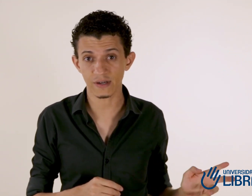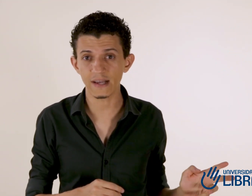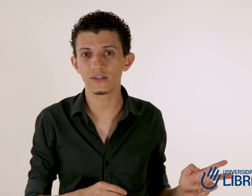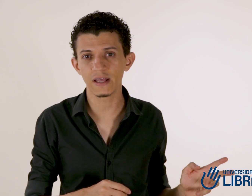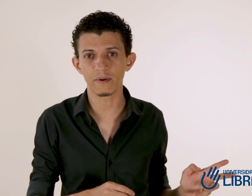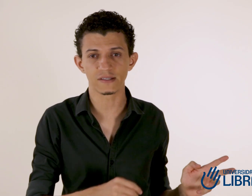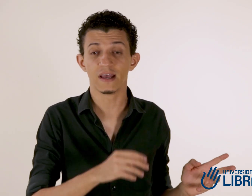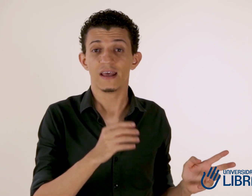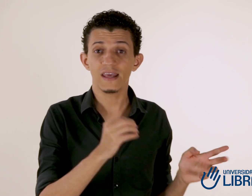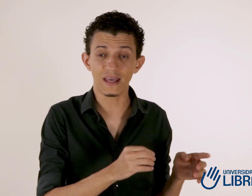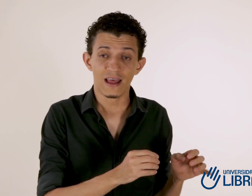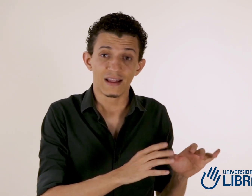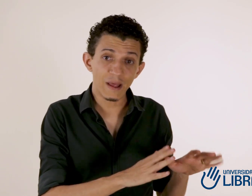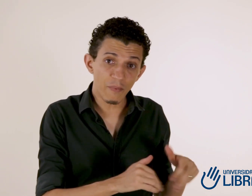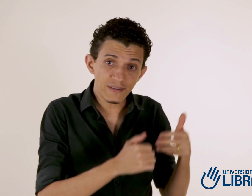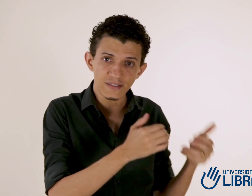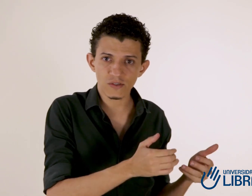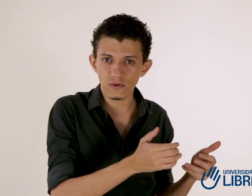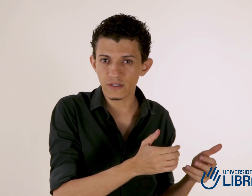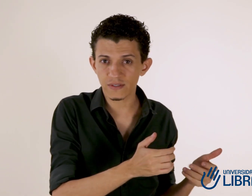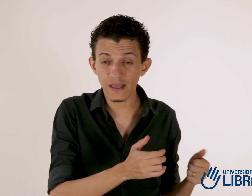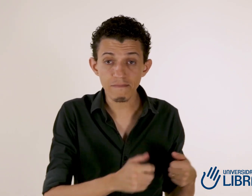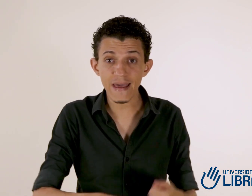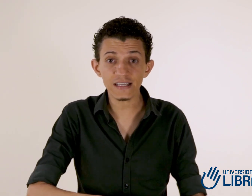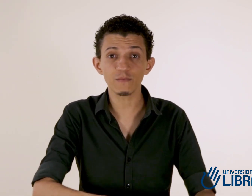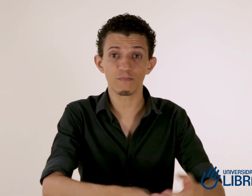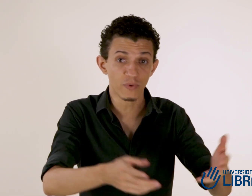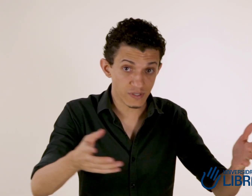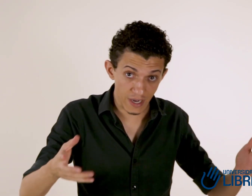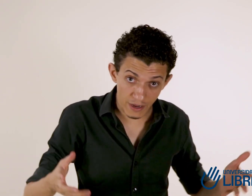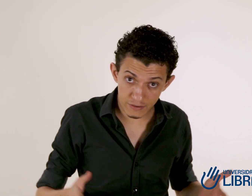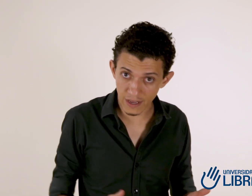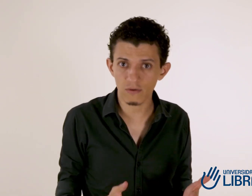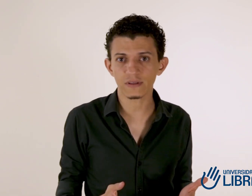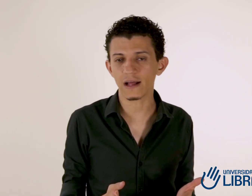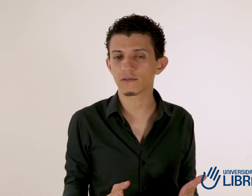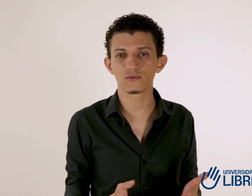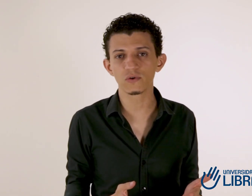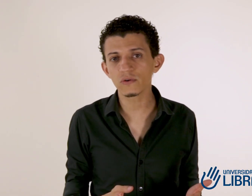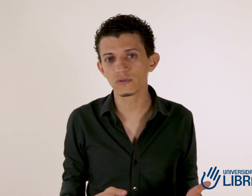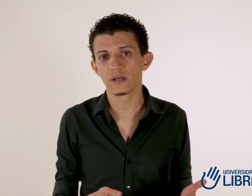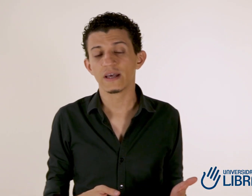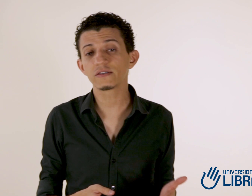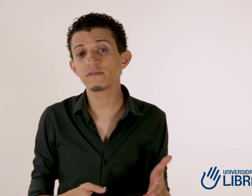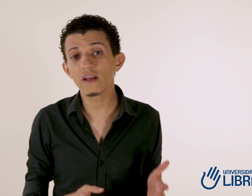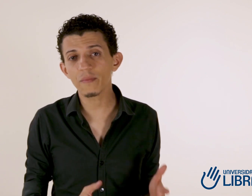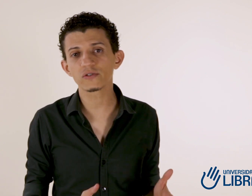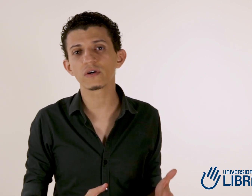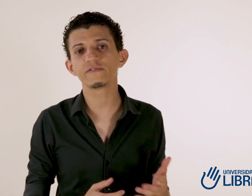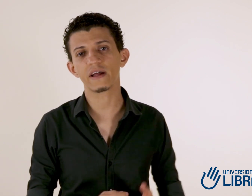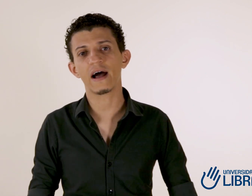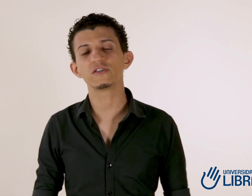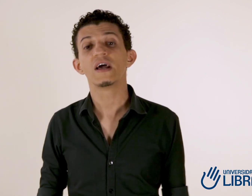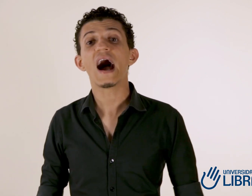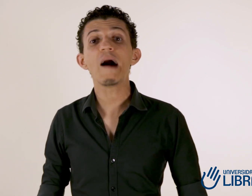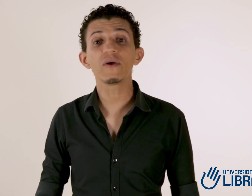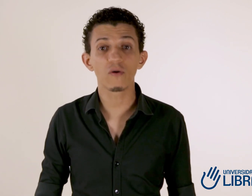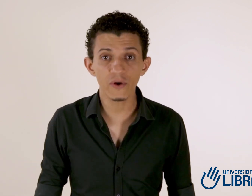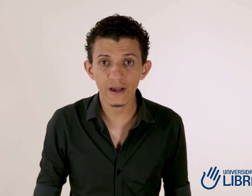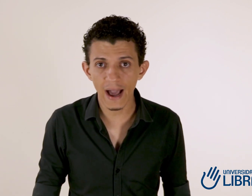tradicionais de Libras e depois desses cursinhos aí, mesmo buscando ter contato com surdos, isso não me ajudou de verdade a me comunicar